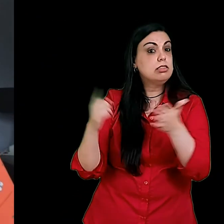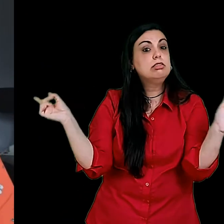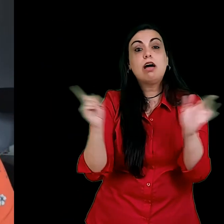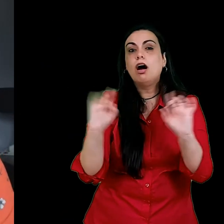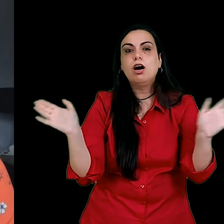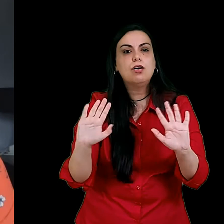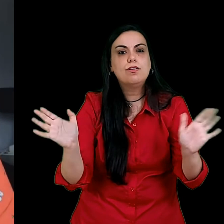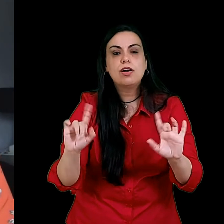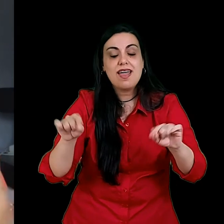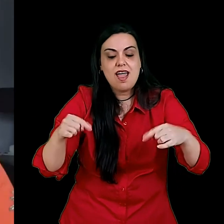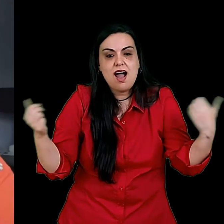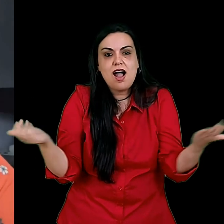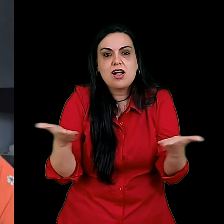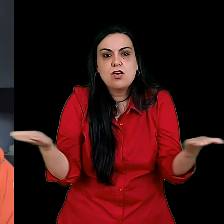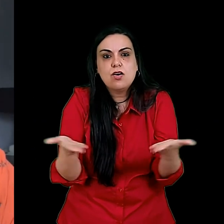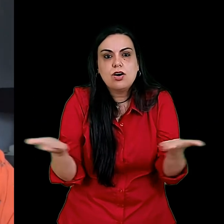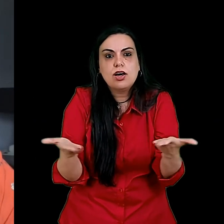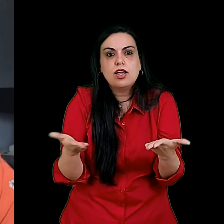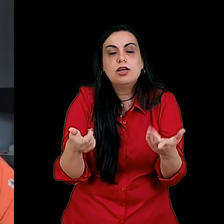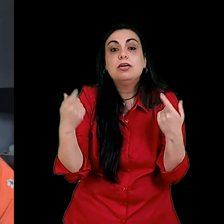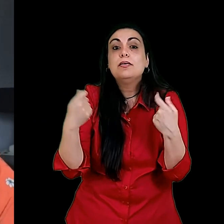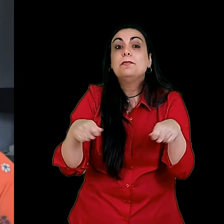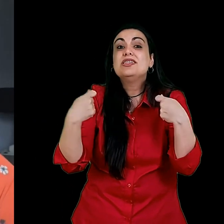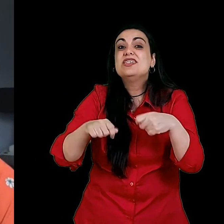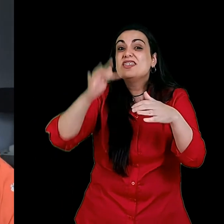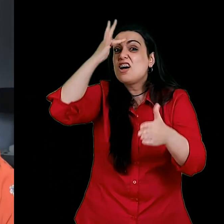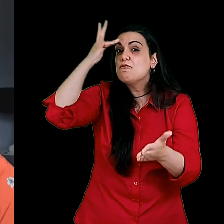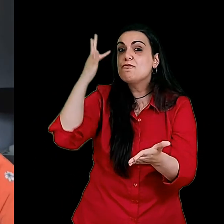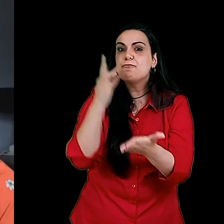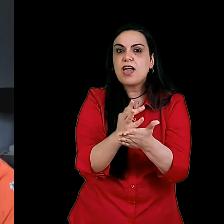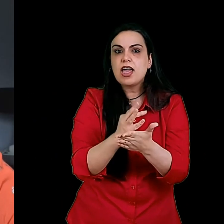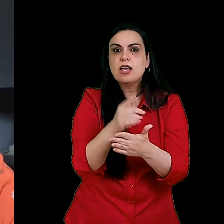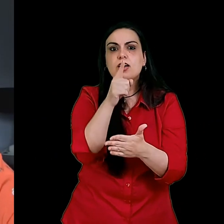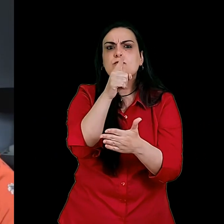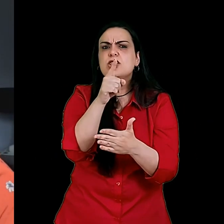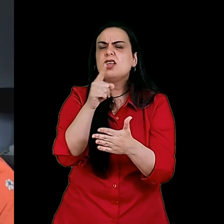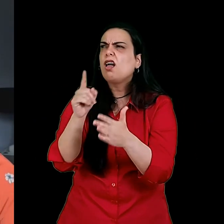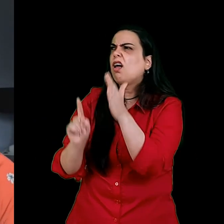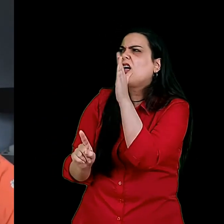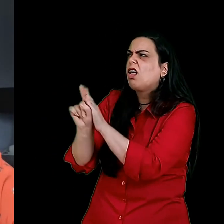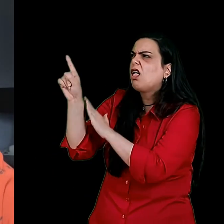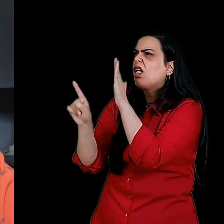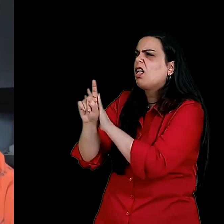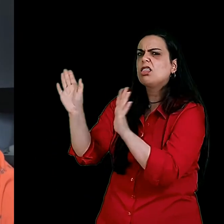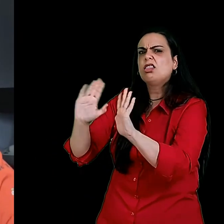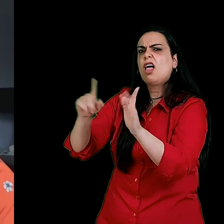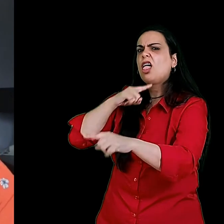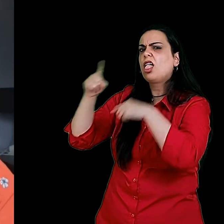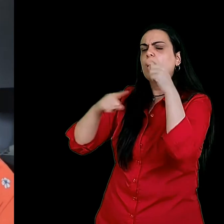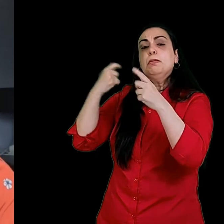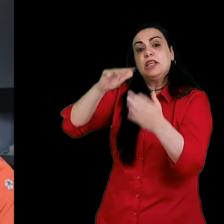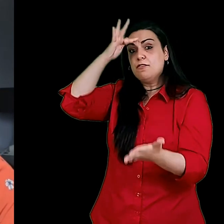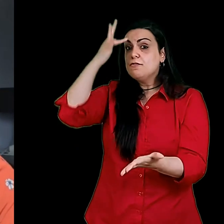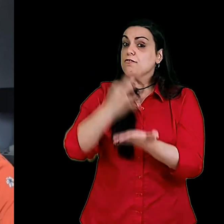obedecer sem questionar envolve fé. Obedecer sem questionar envolve